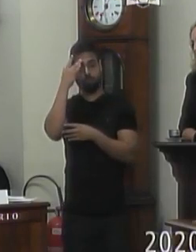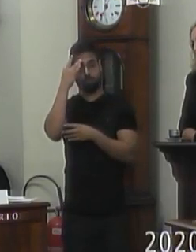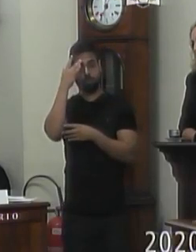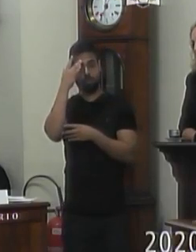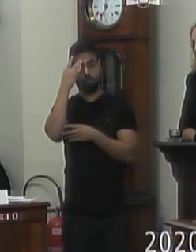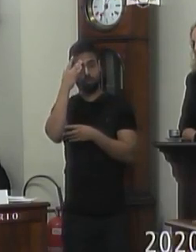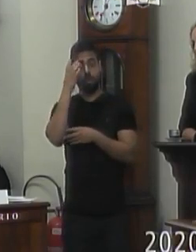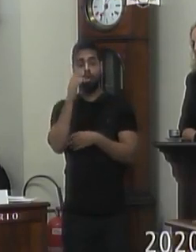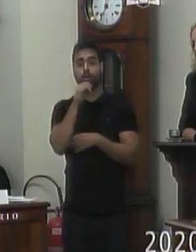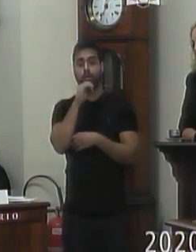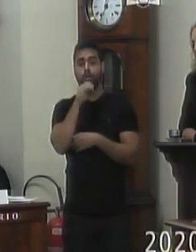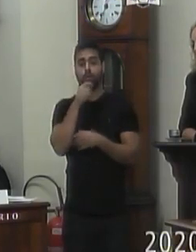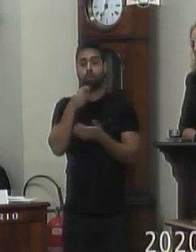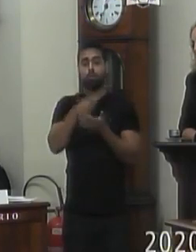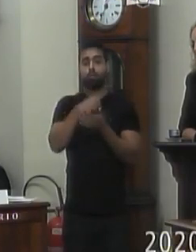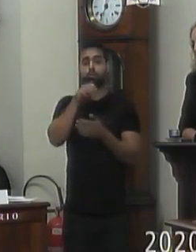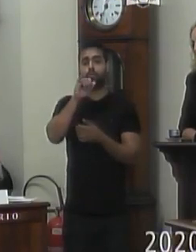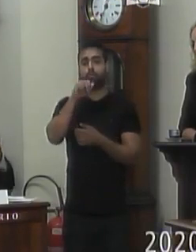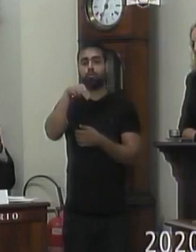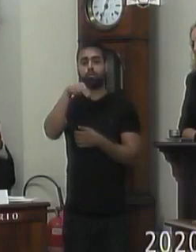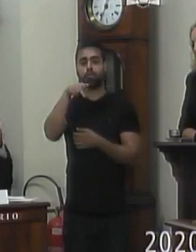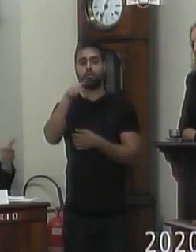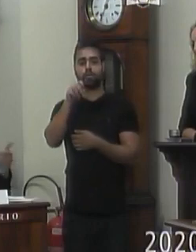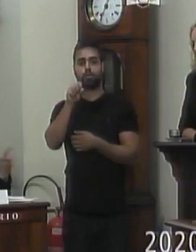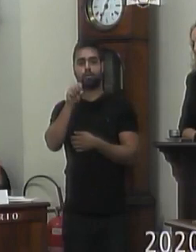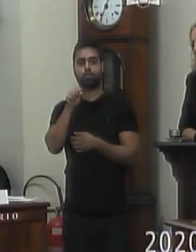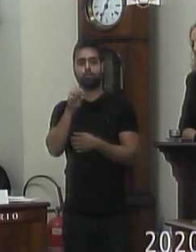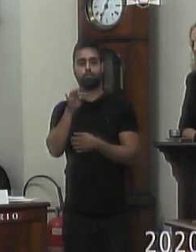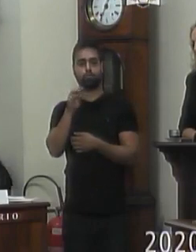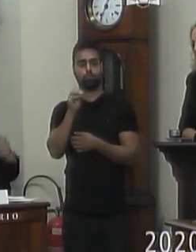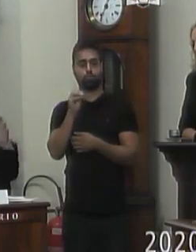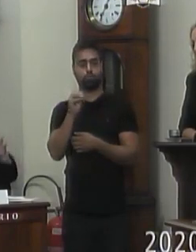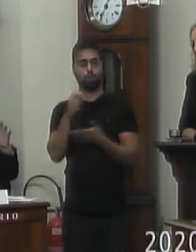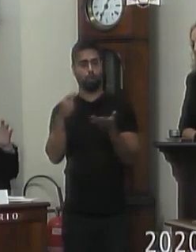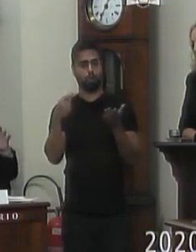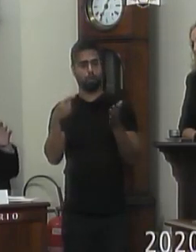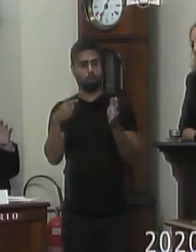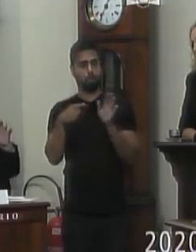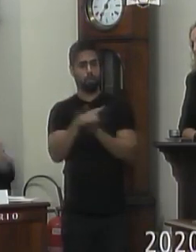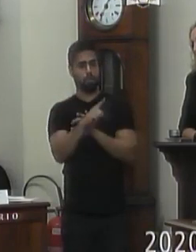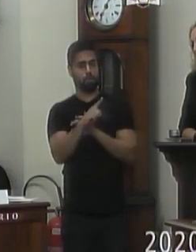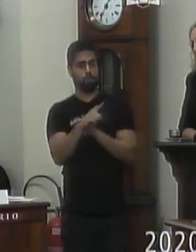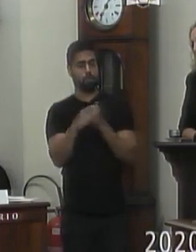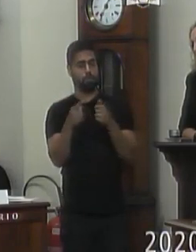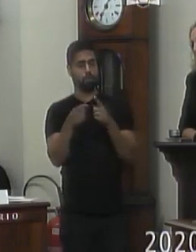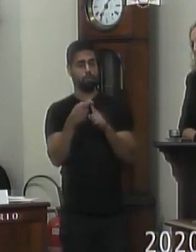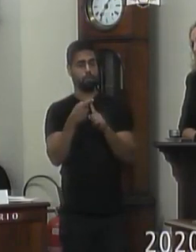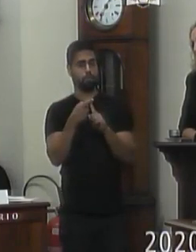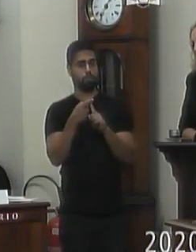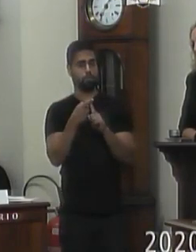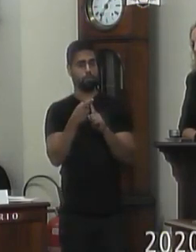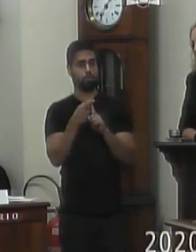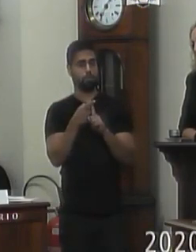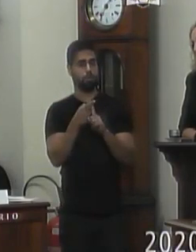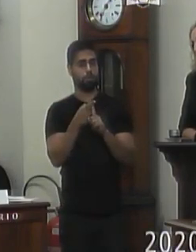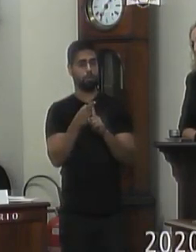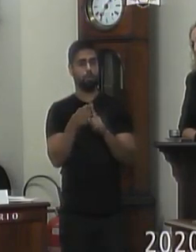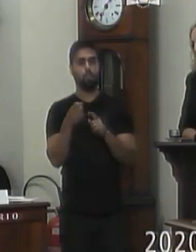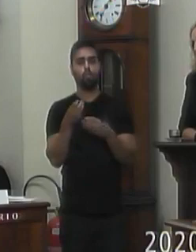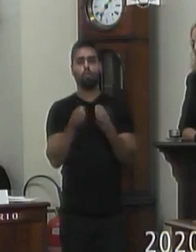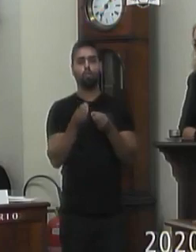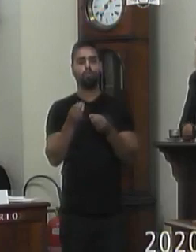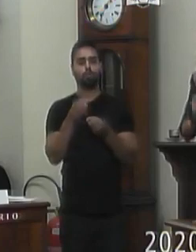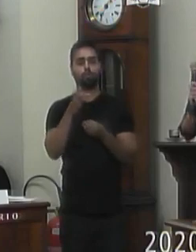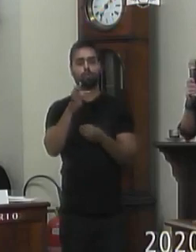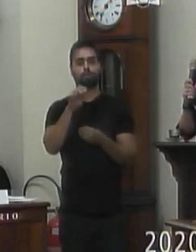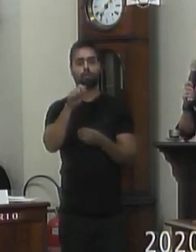do seu imposto através dos embarques dos ônibus. Então, a minha primeira pergunta, falando amplo, como que está a questão da nossa taxa de embarque dos